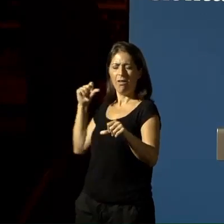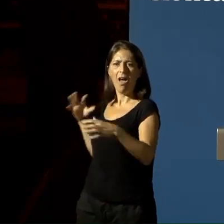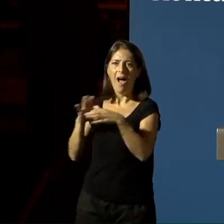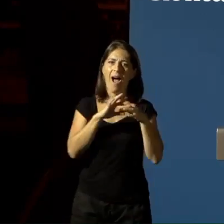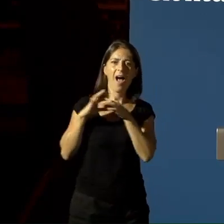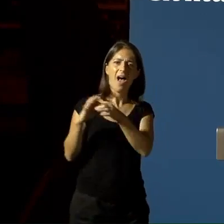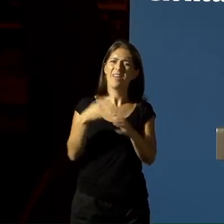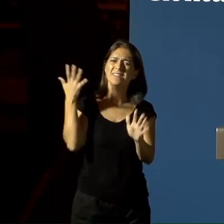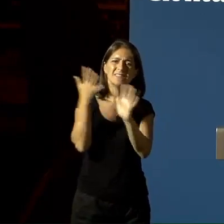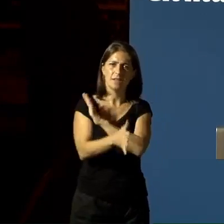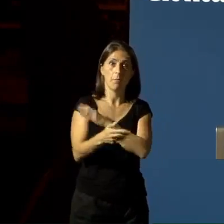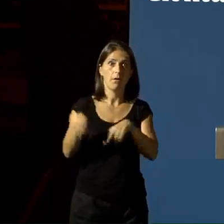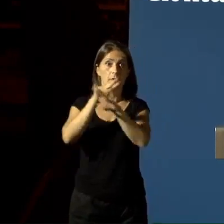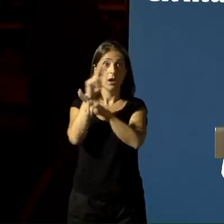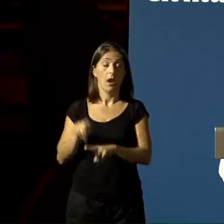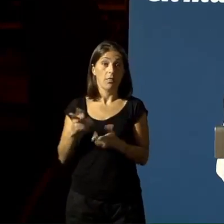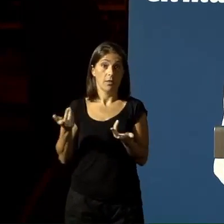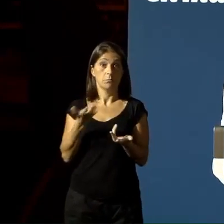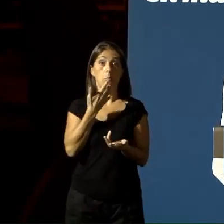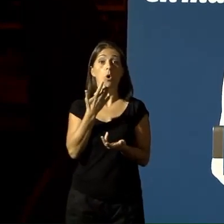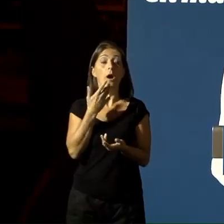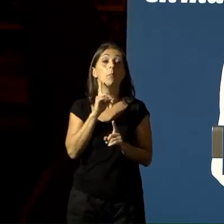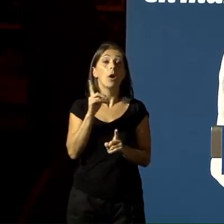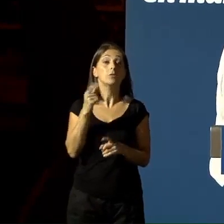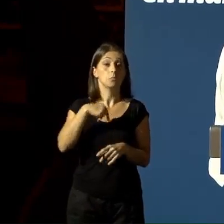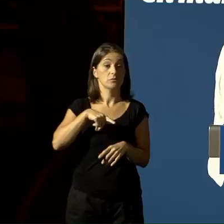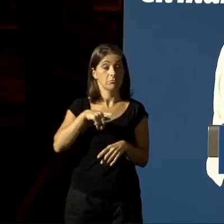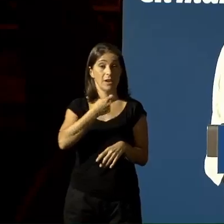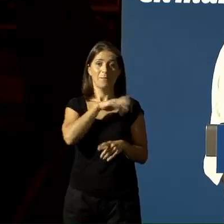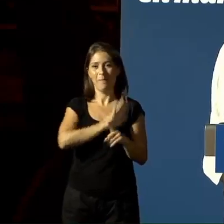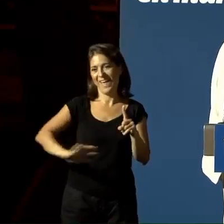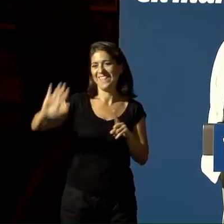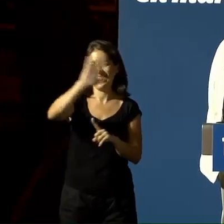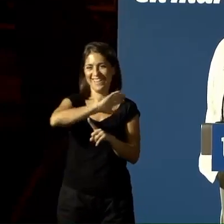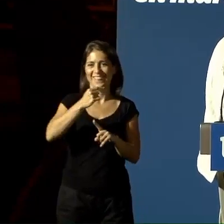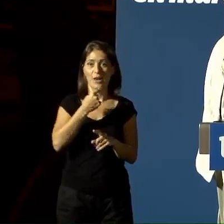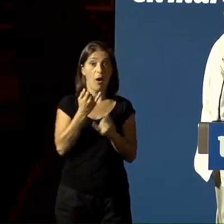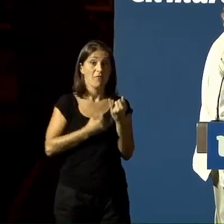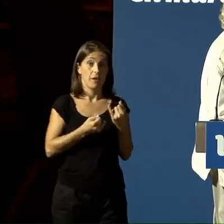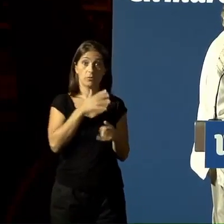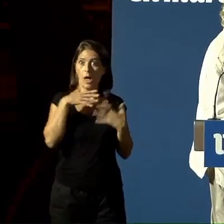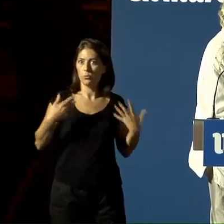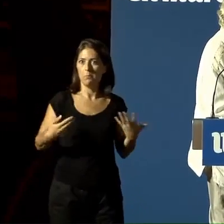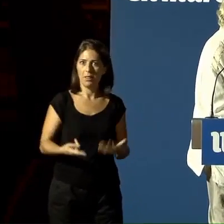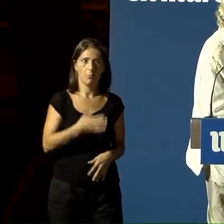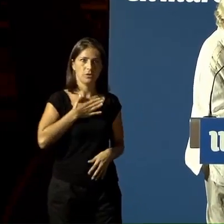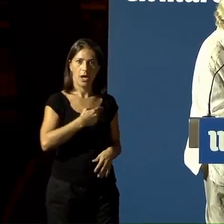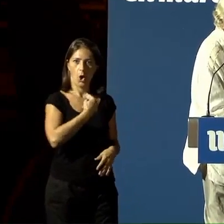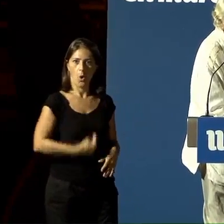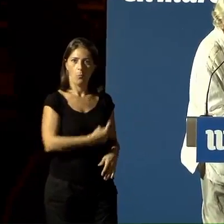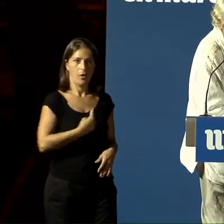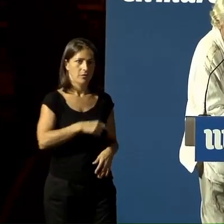Alianzas internacionais. Para empezar, internacionais na Península Ibérica. Para eso temos aquí a unha compostelana, que aunque está en